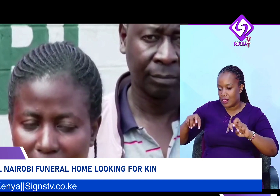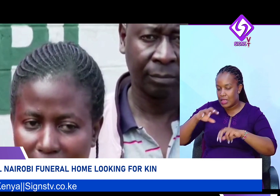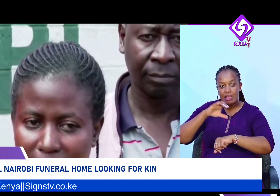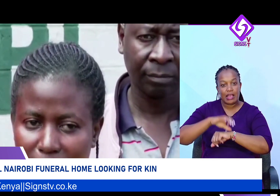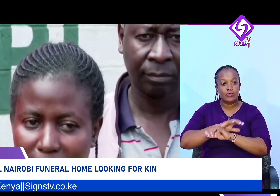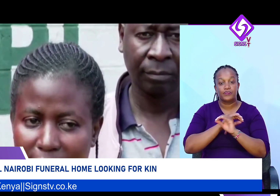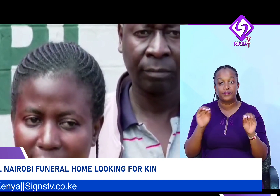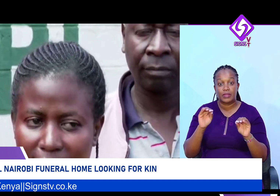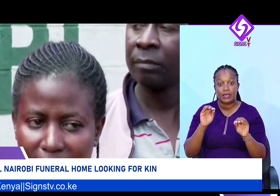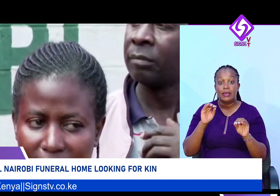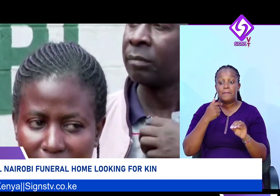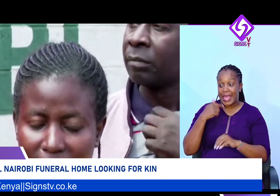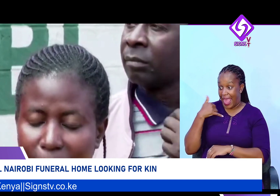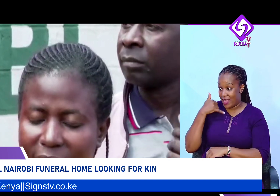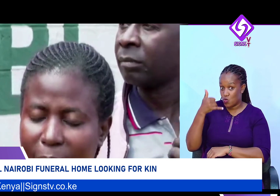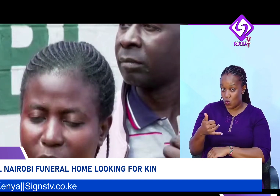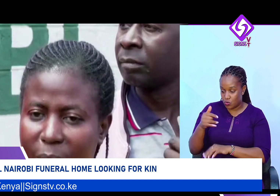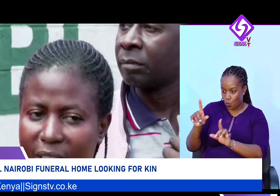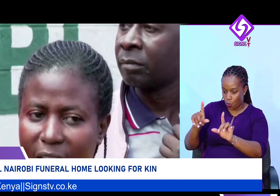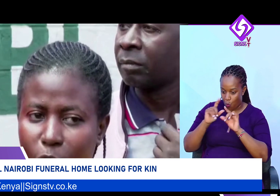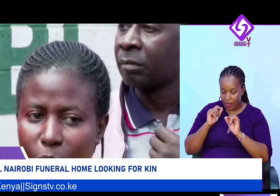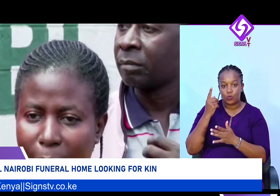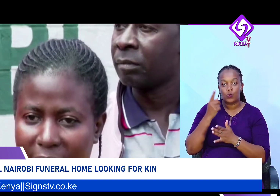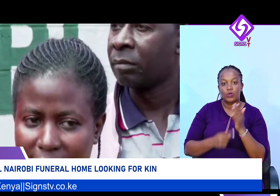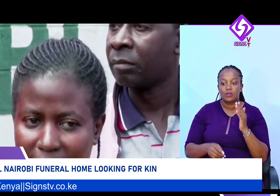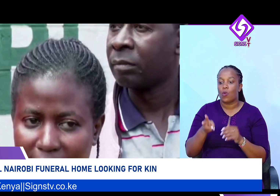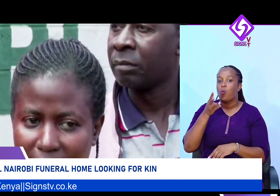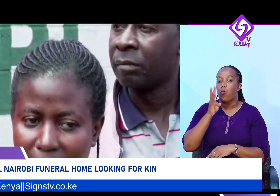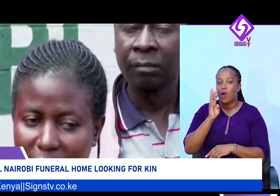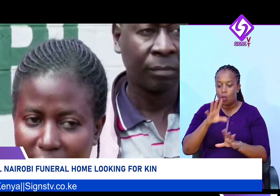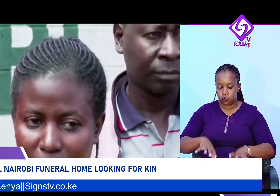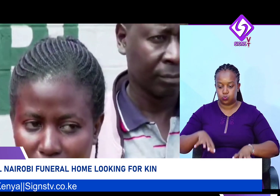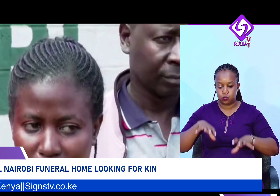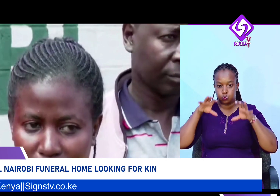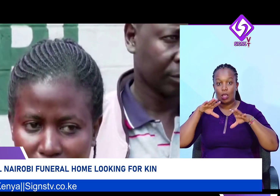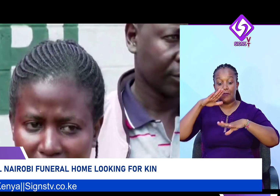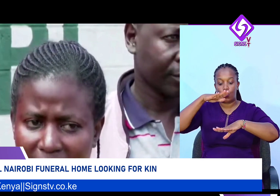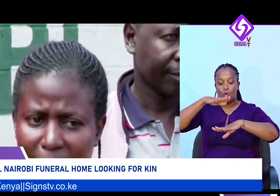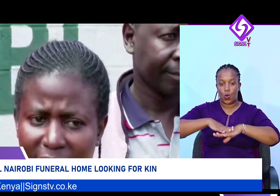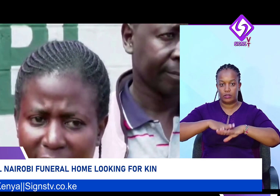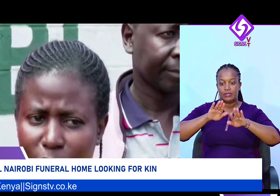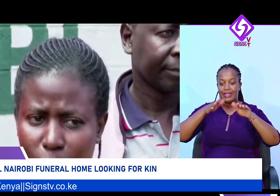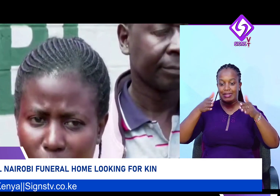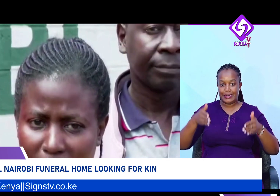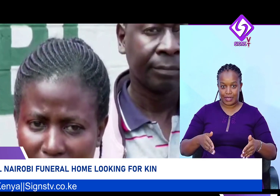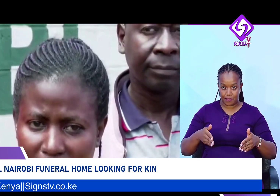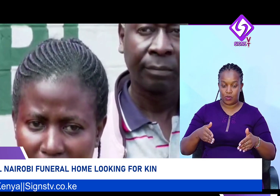Akaniambia kwa saa hii maji bado imejaa, niko juu ya meza, nimeshika roof. Na hii maji inatuua.